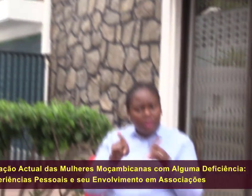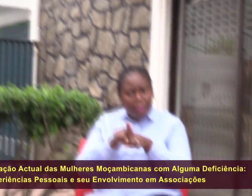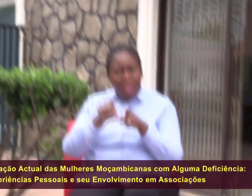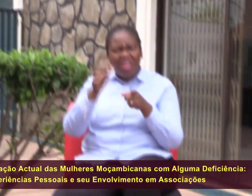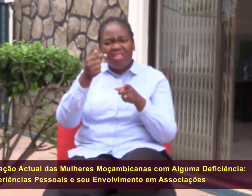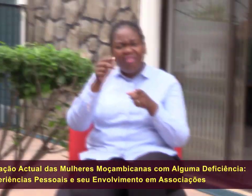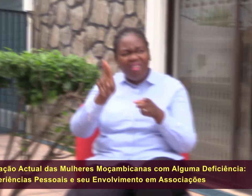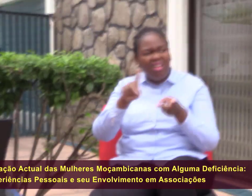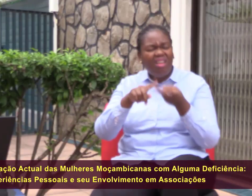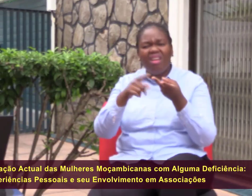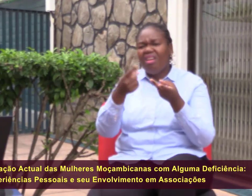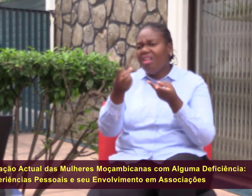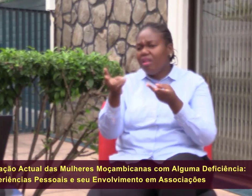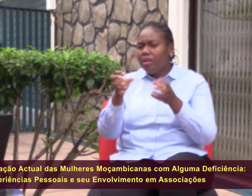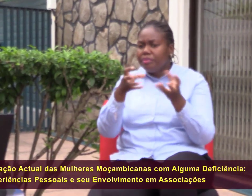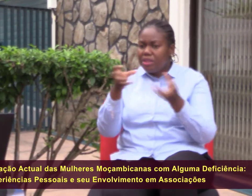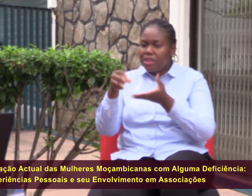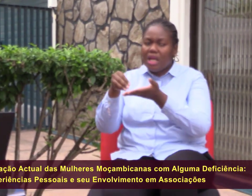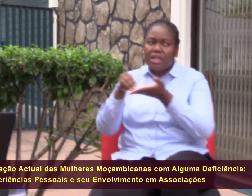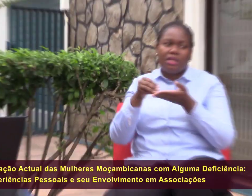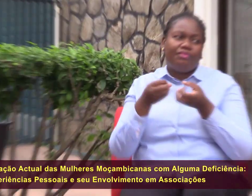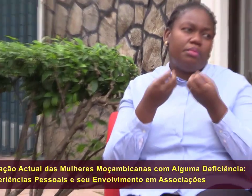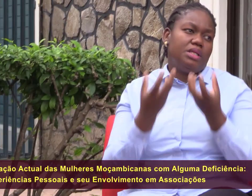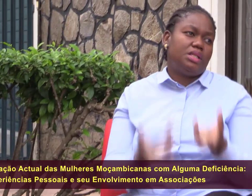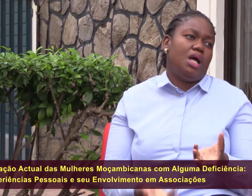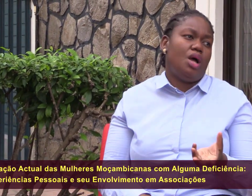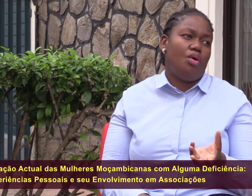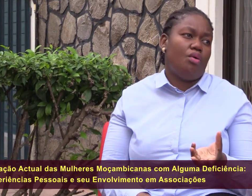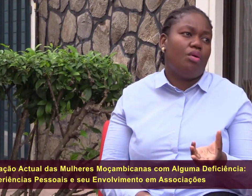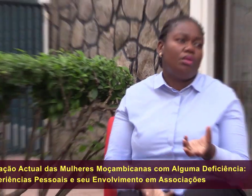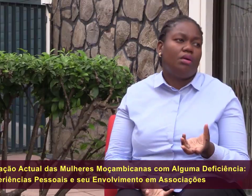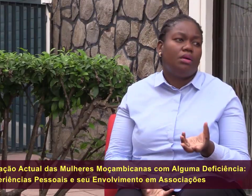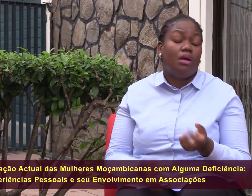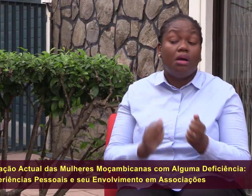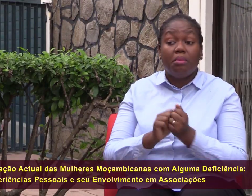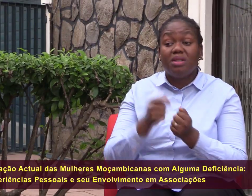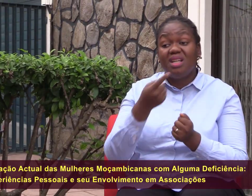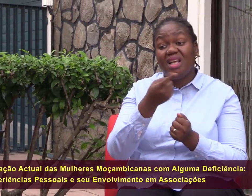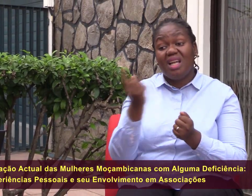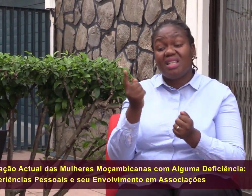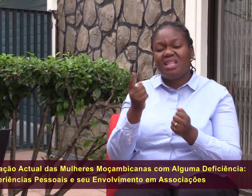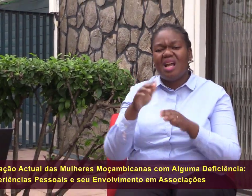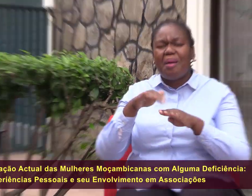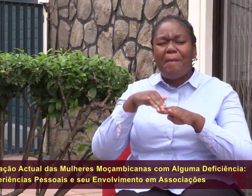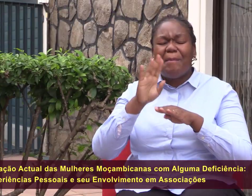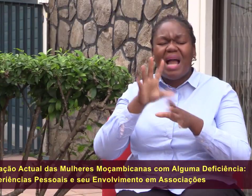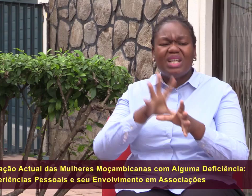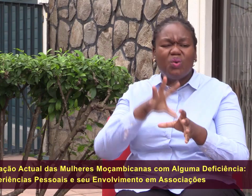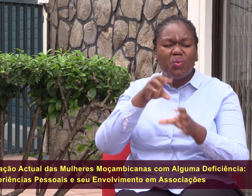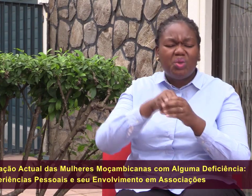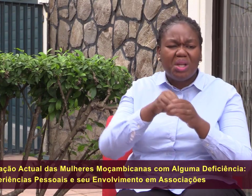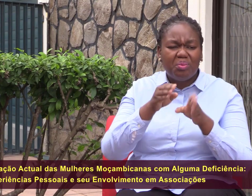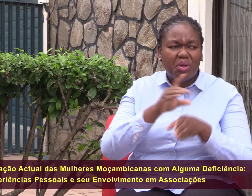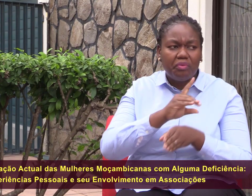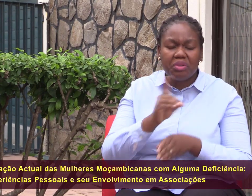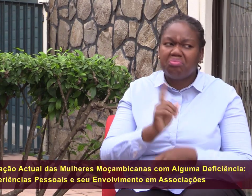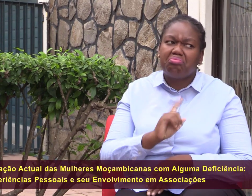ter o acesso à informação. São pessoas que não têm esta informação, que não usam lá as televisões. Então, para